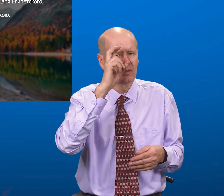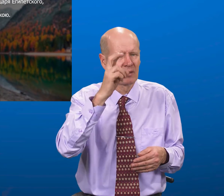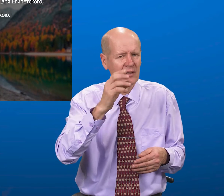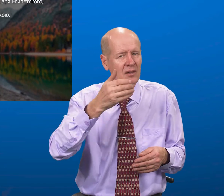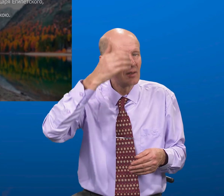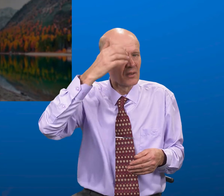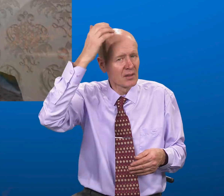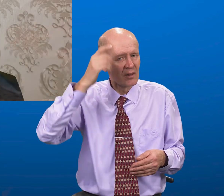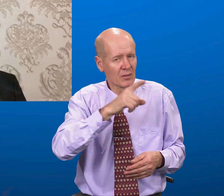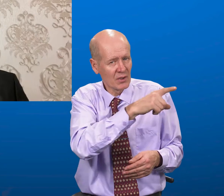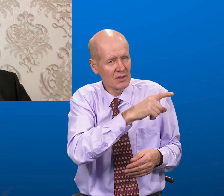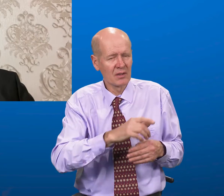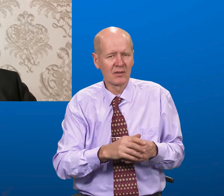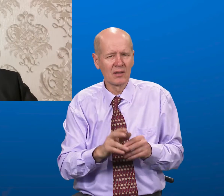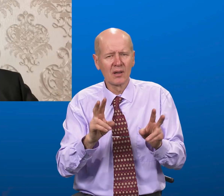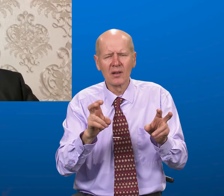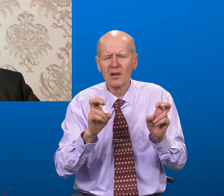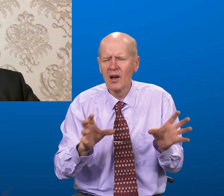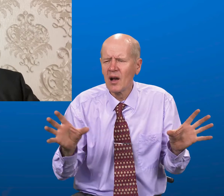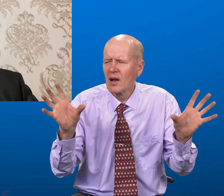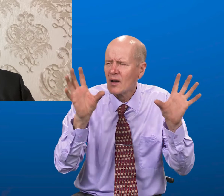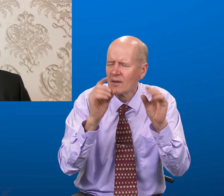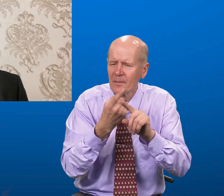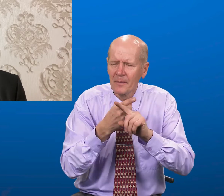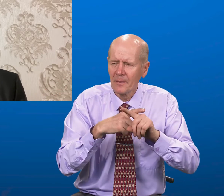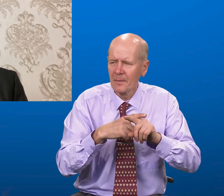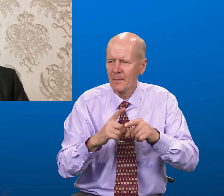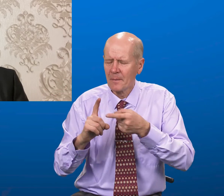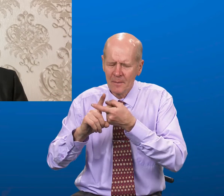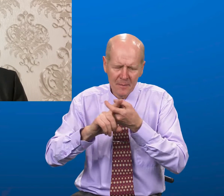сынами Израилевыми». Как все это